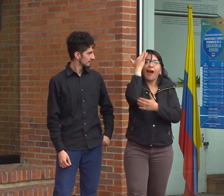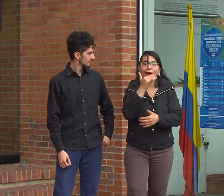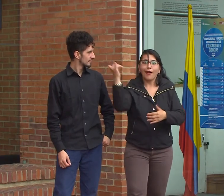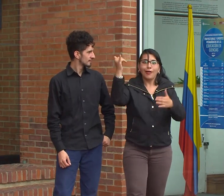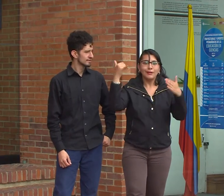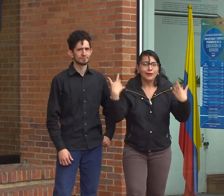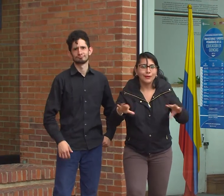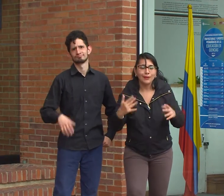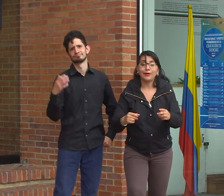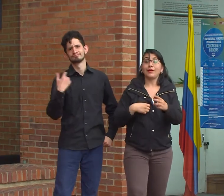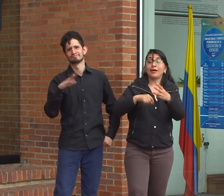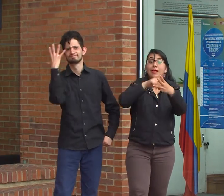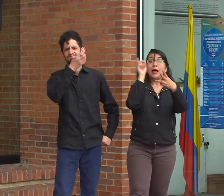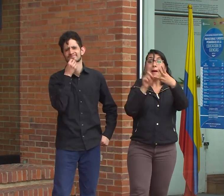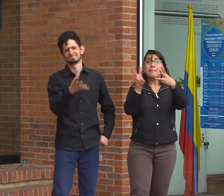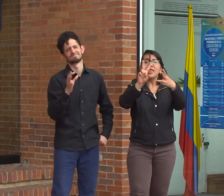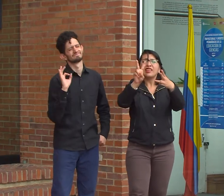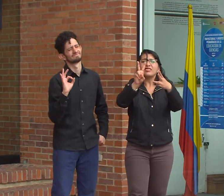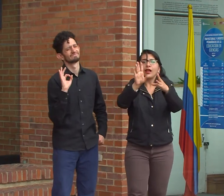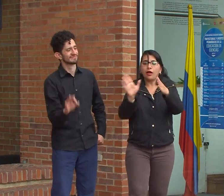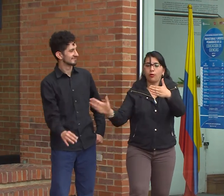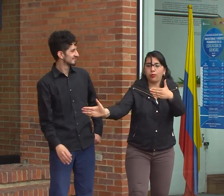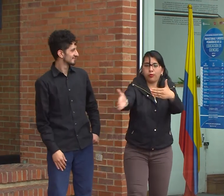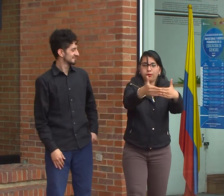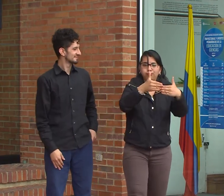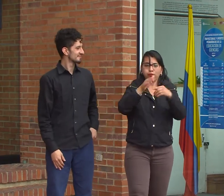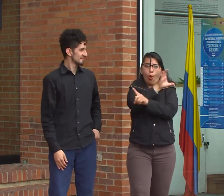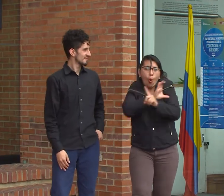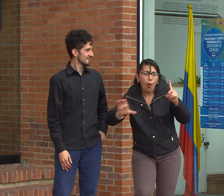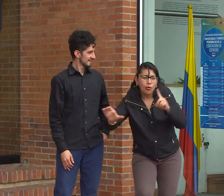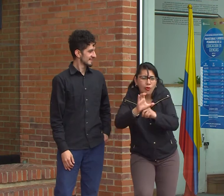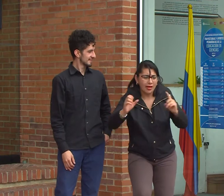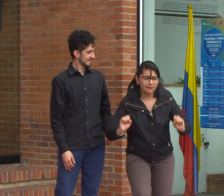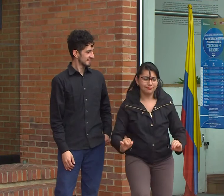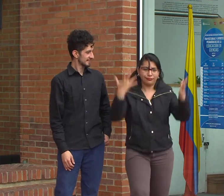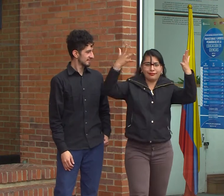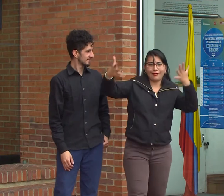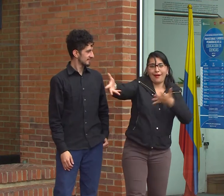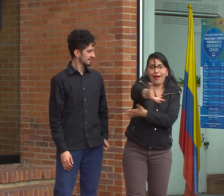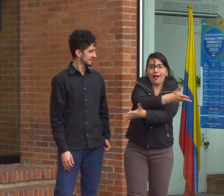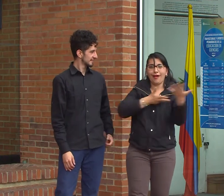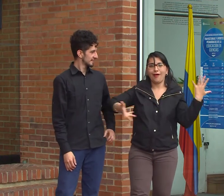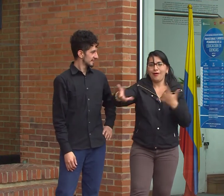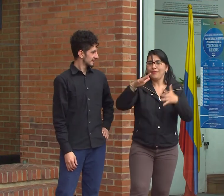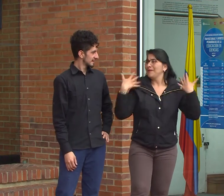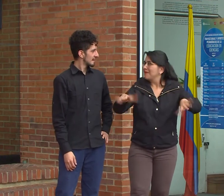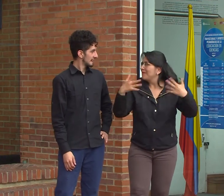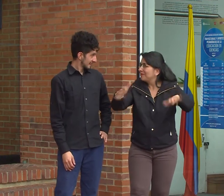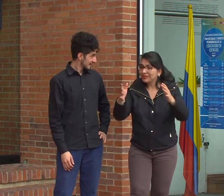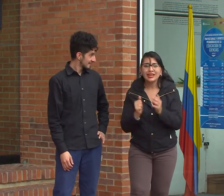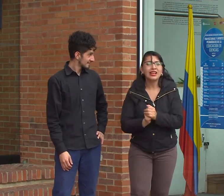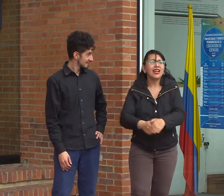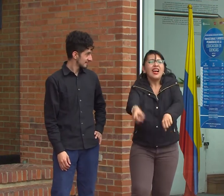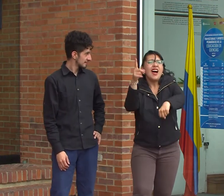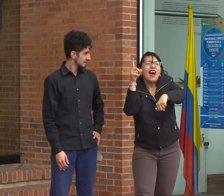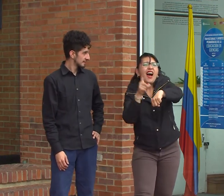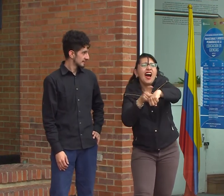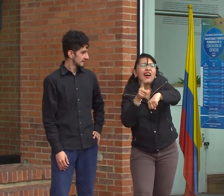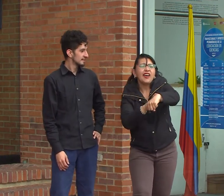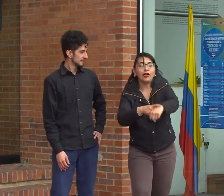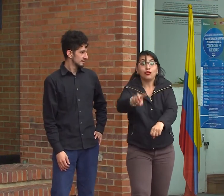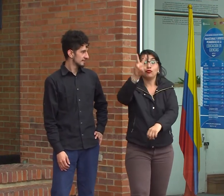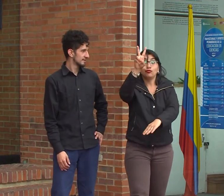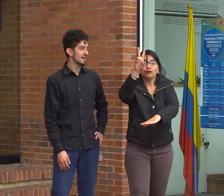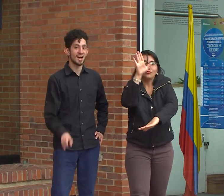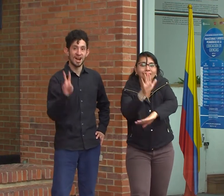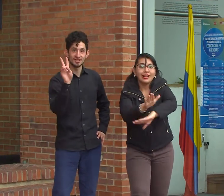hacer un panel. Un panel académico. Uy, ¡wow! ¡Qué hermoso! ¡Qué bello! Y el viernes vamos a hacer el cierre cultural donde todos vamos a compartir.